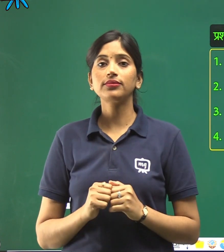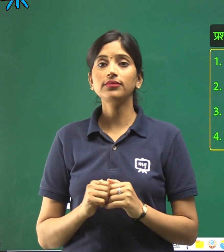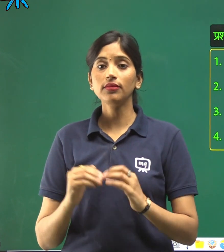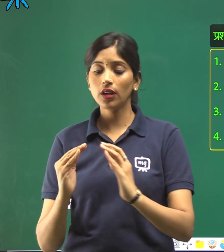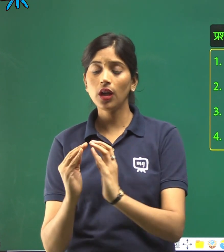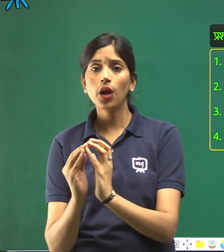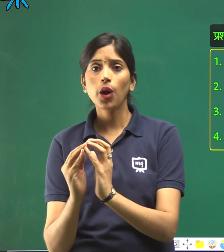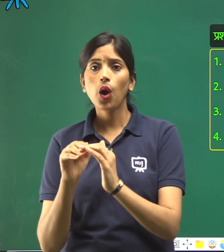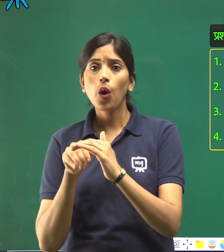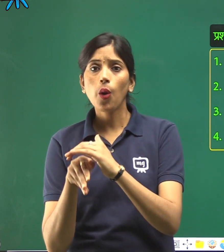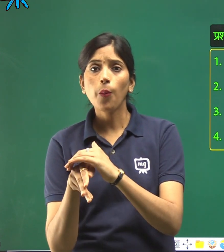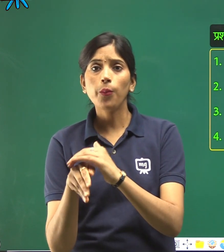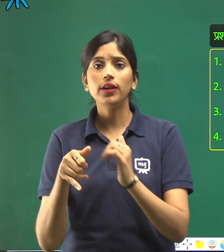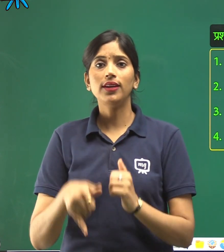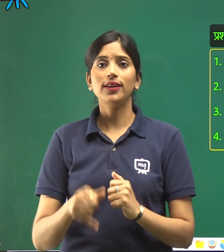बिल है।